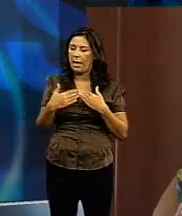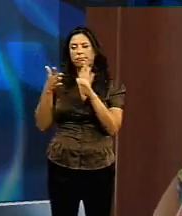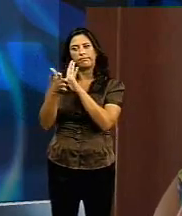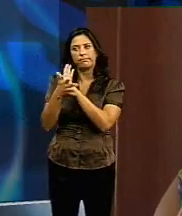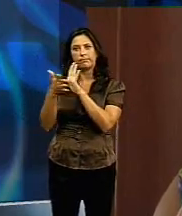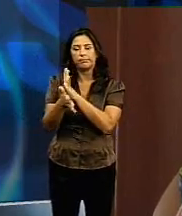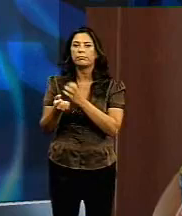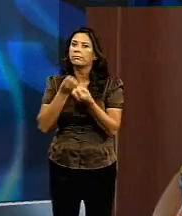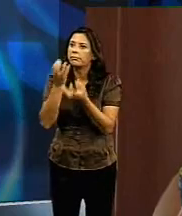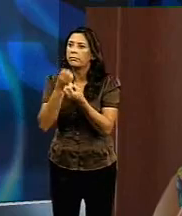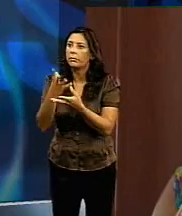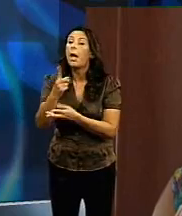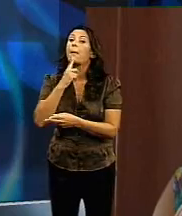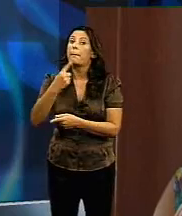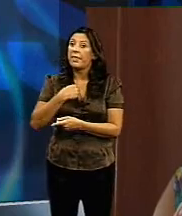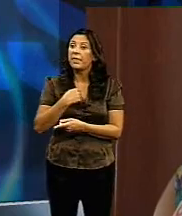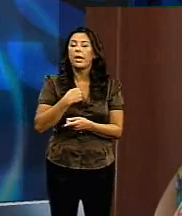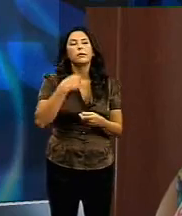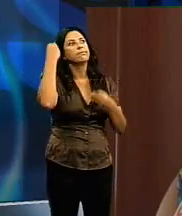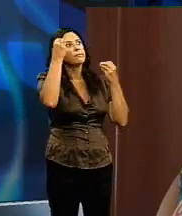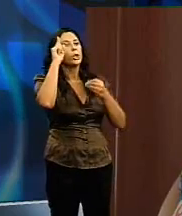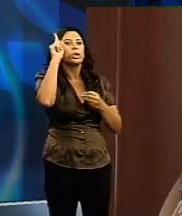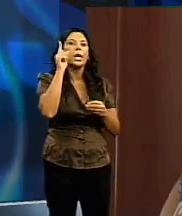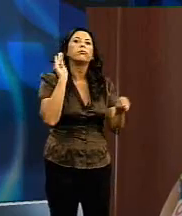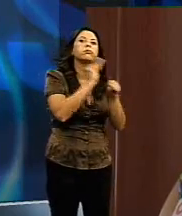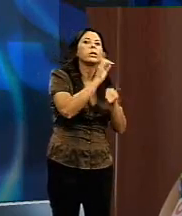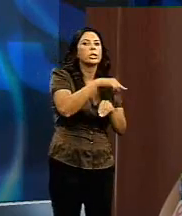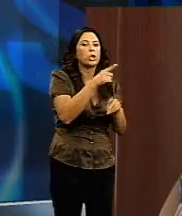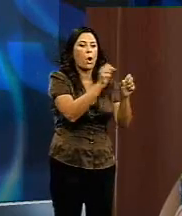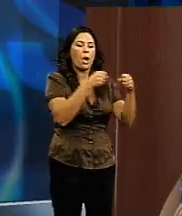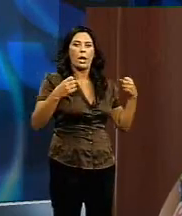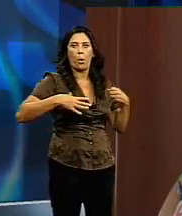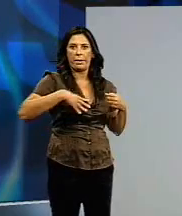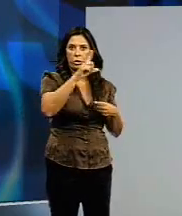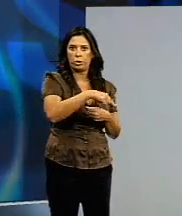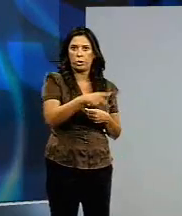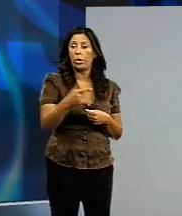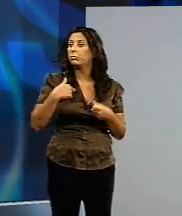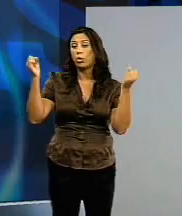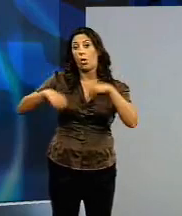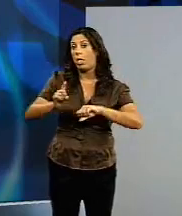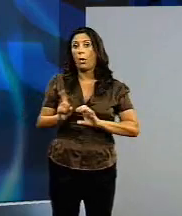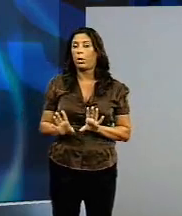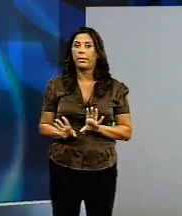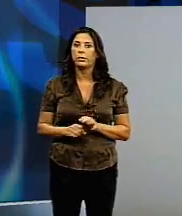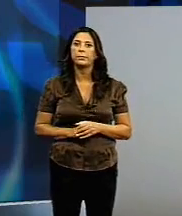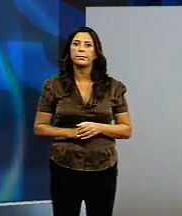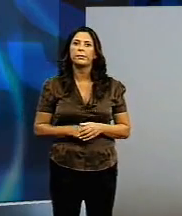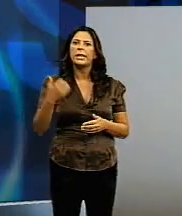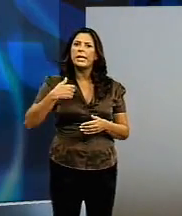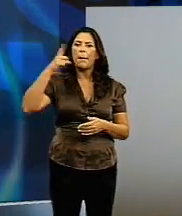Me dijo que el ropero se hablaría si me lo iba a pagar o no me lo iba a pagar. Yo no estuve conforme con eso. Meses después de dar parte a la